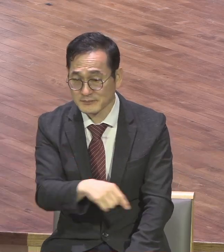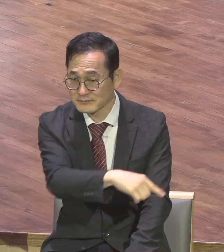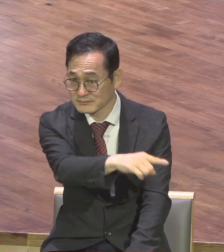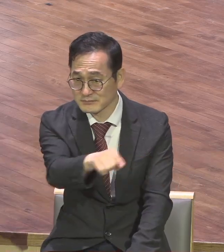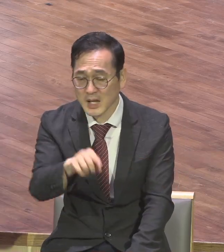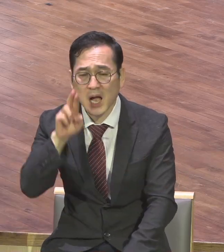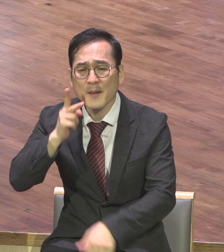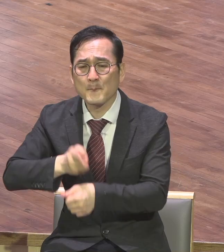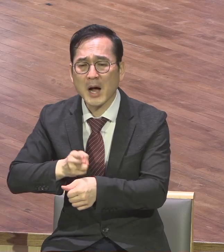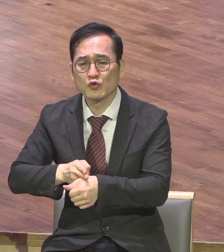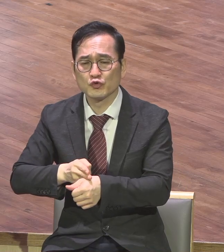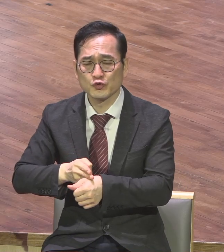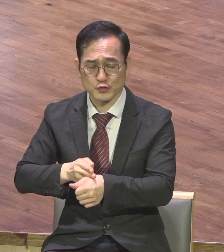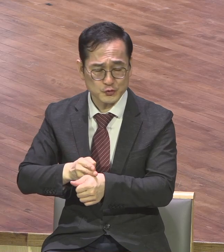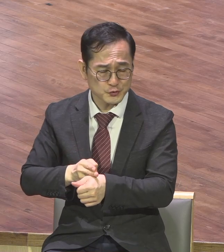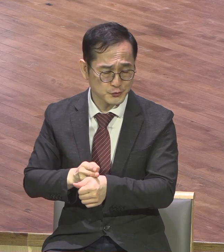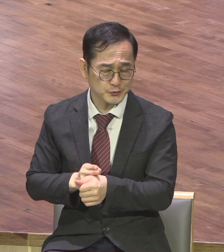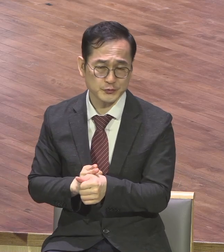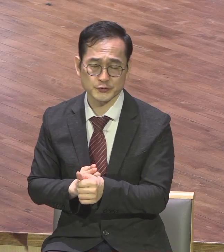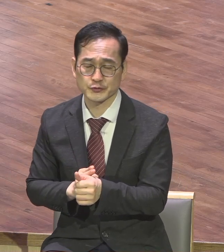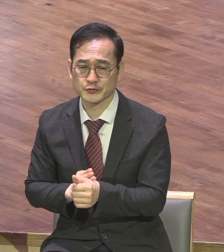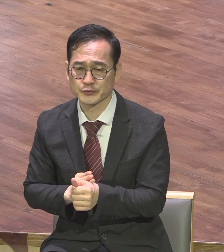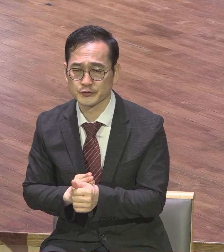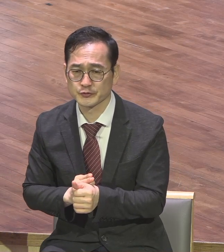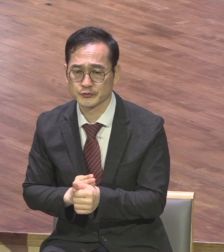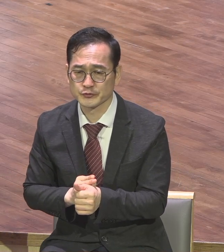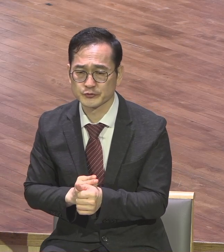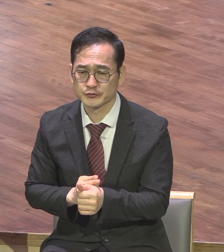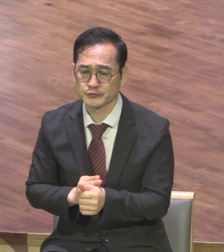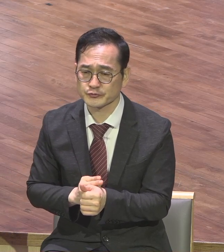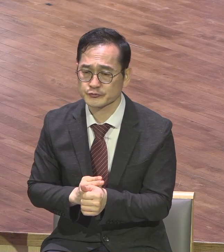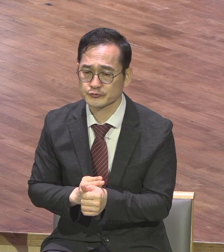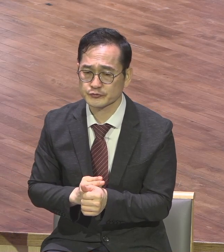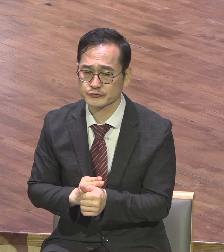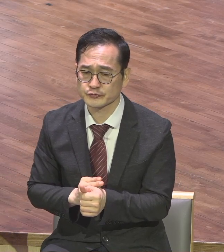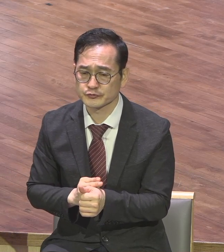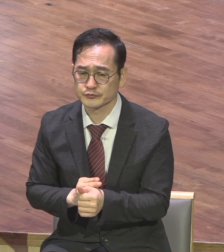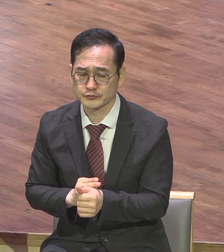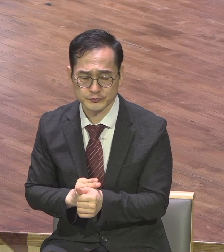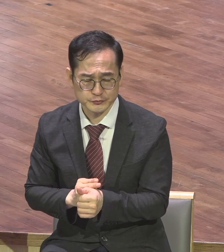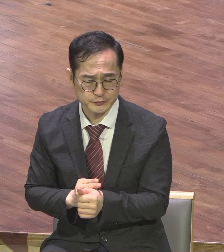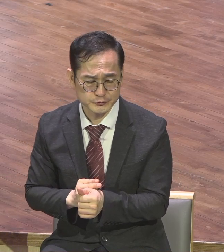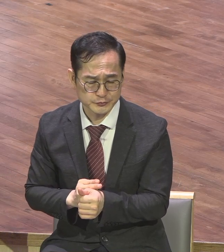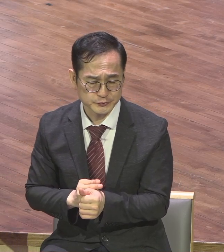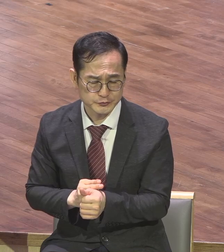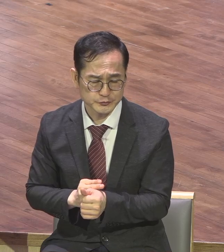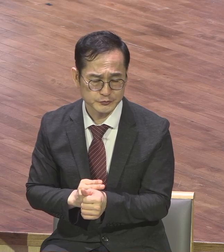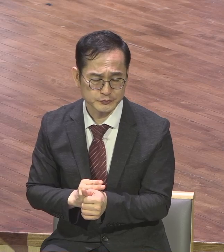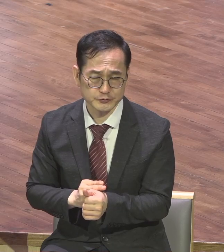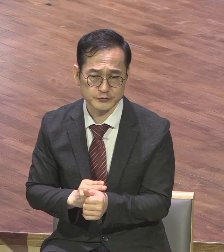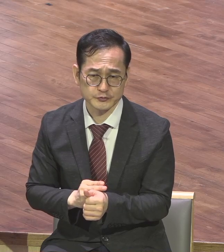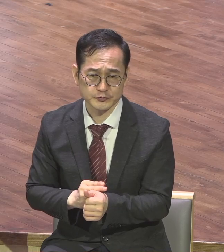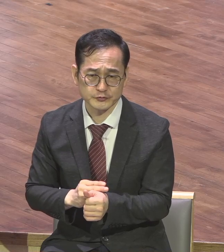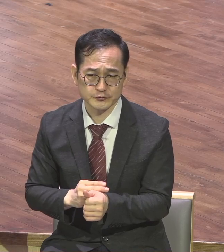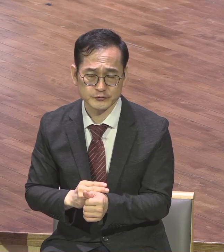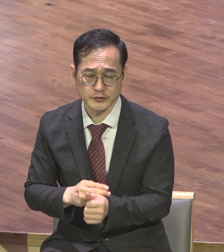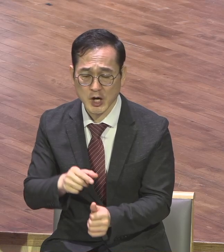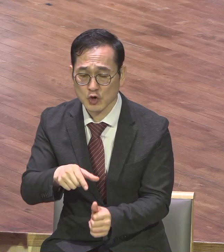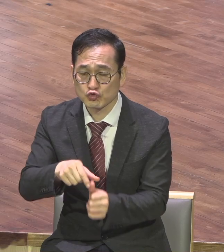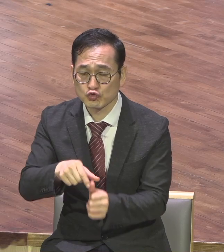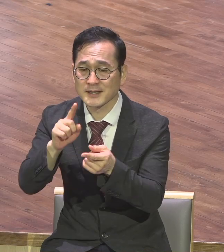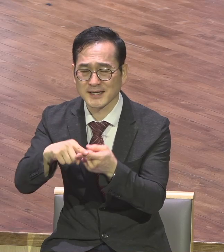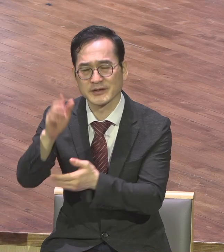사도 바울은 에베소 2장 1절로 10절 말씀을 통해서 개인적인 차원의 구원 부분을 이루다 부분을